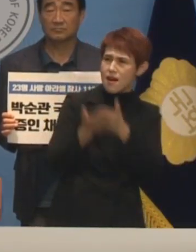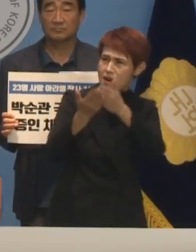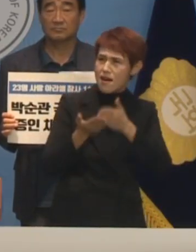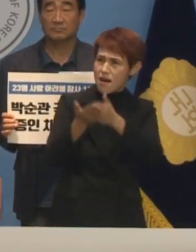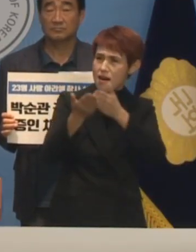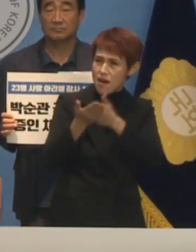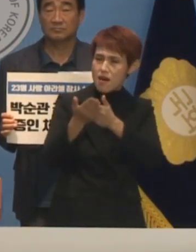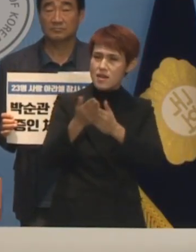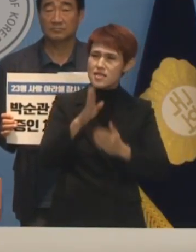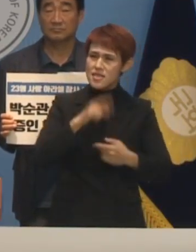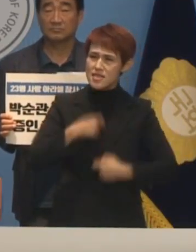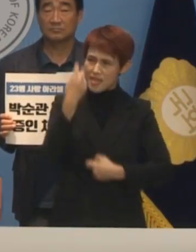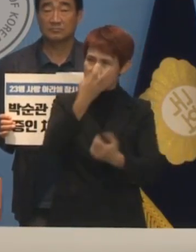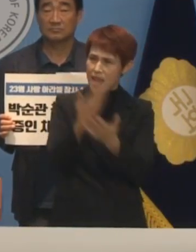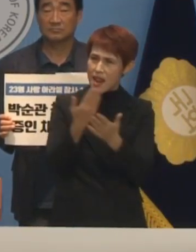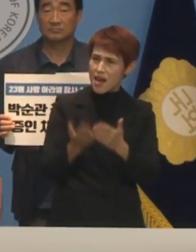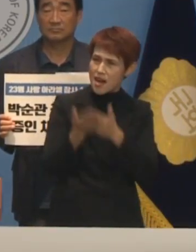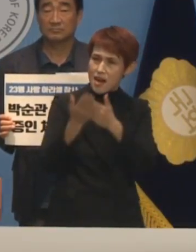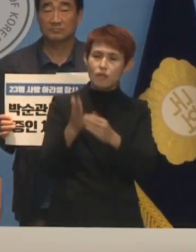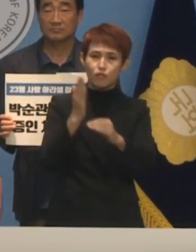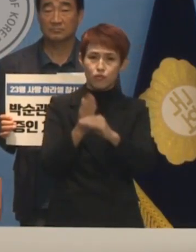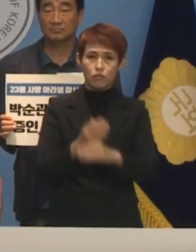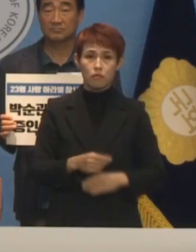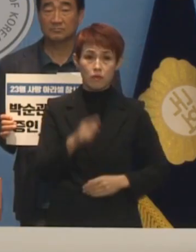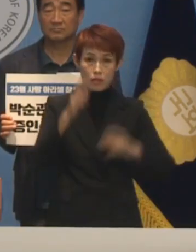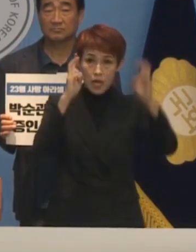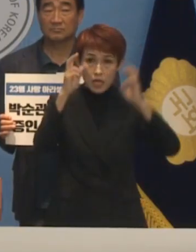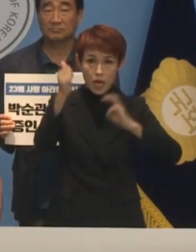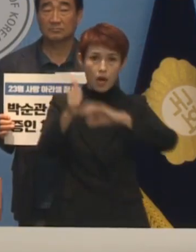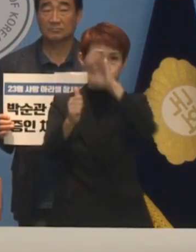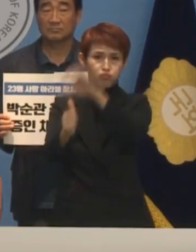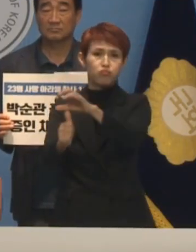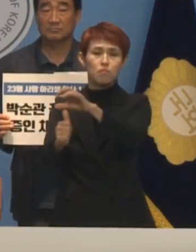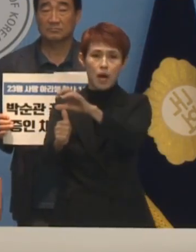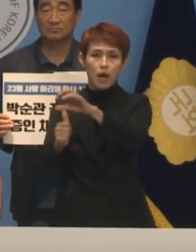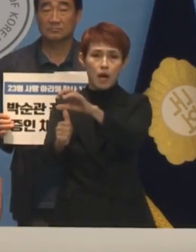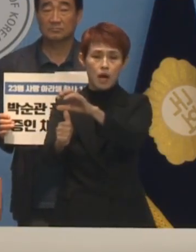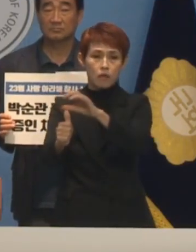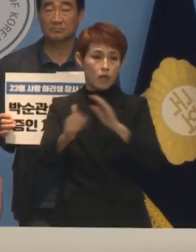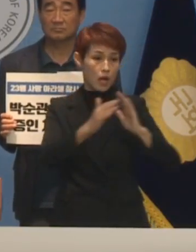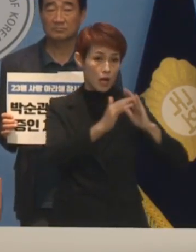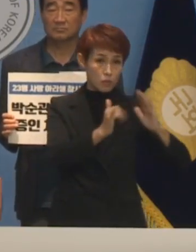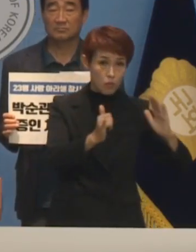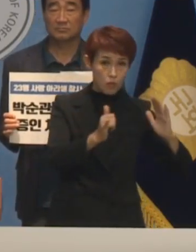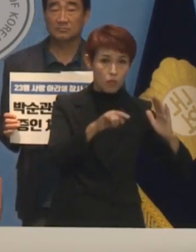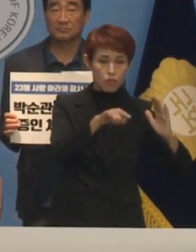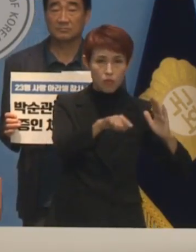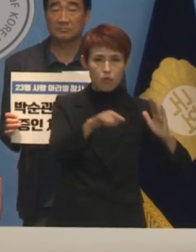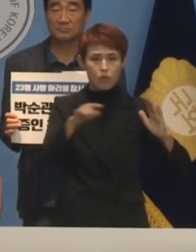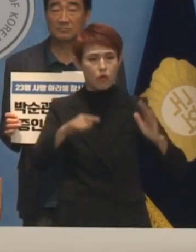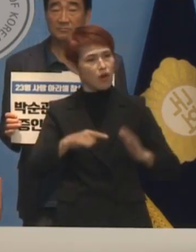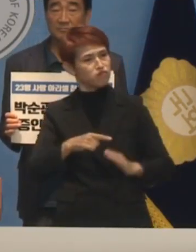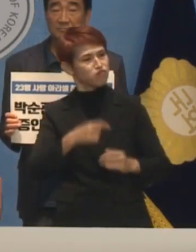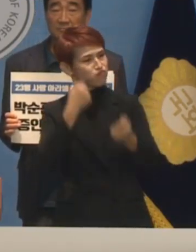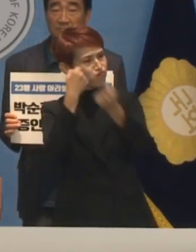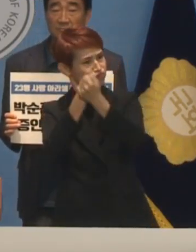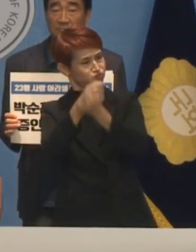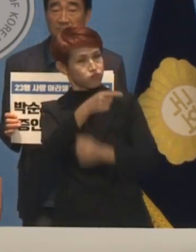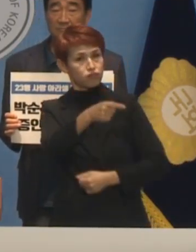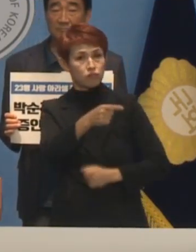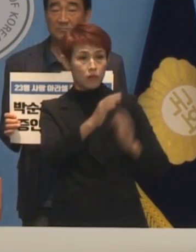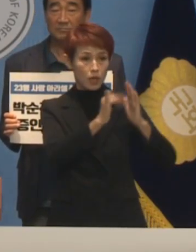있습니다. 박순관 대표가 구속되었지만 유족을 대하는 사측의 태도는 여전합니다. 유족과의